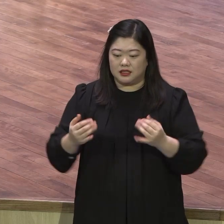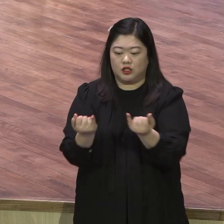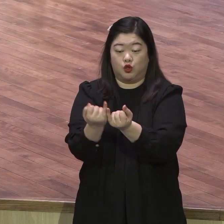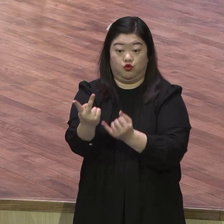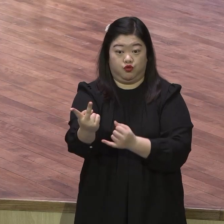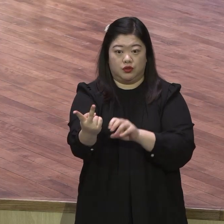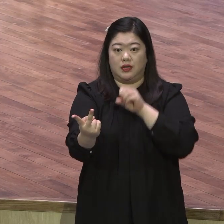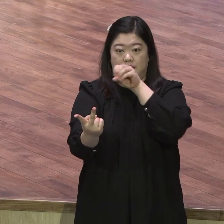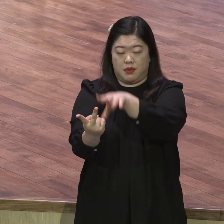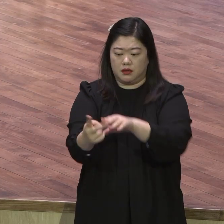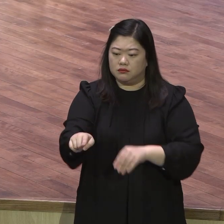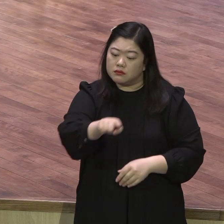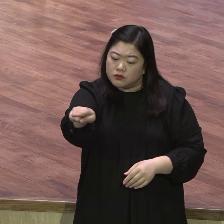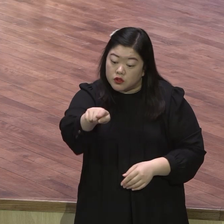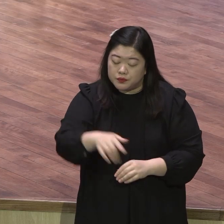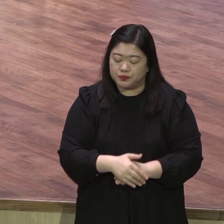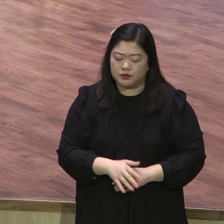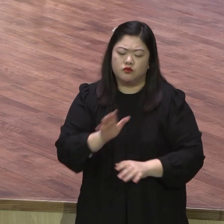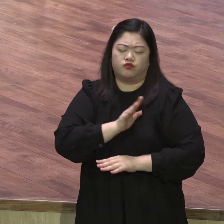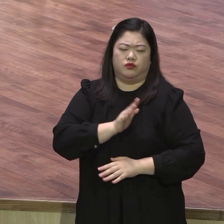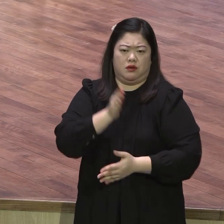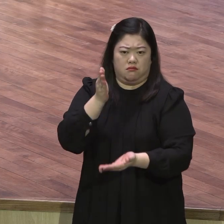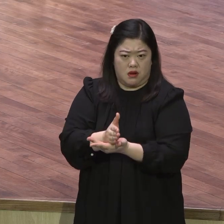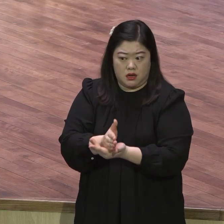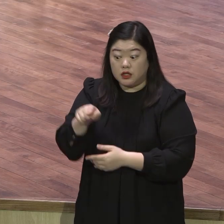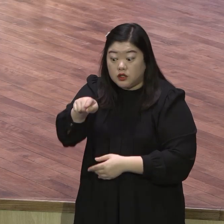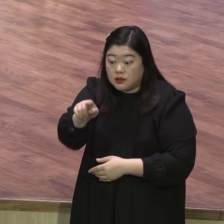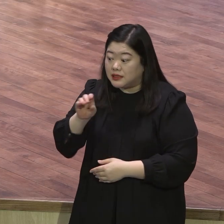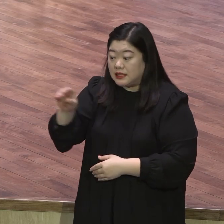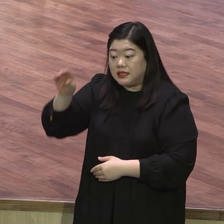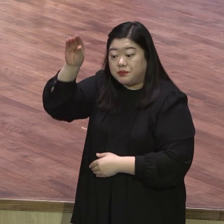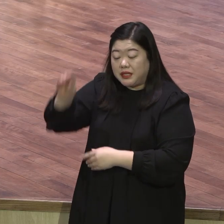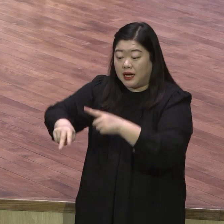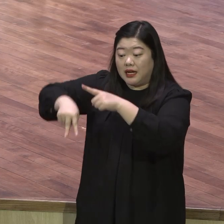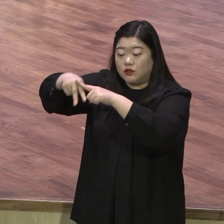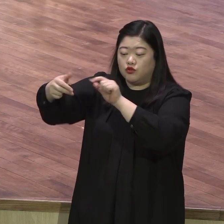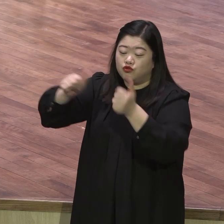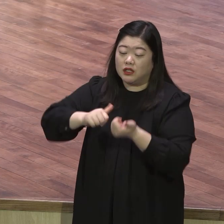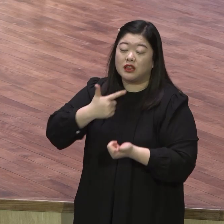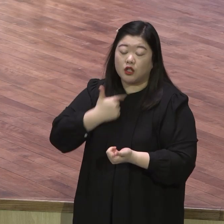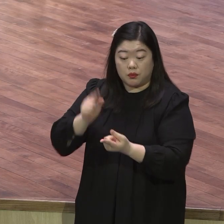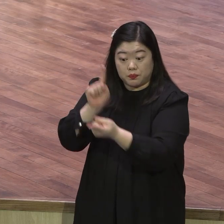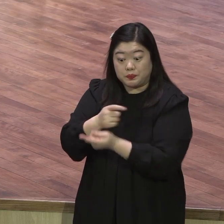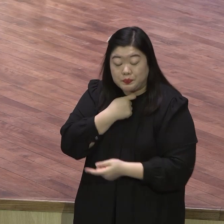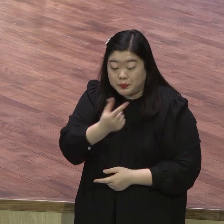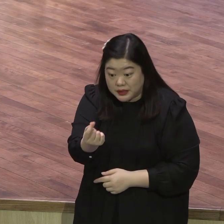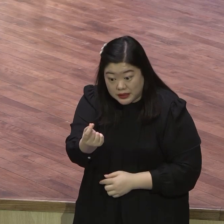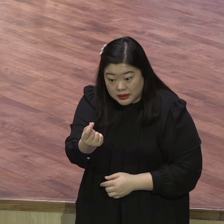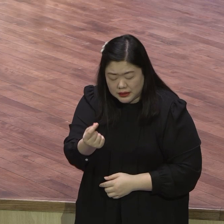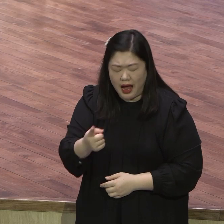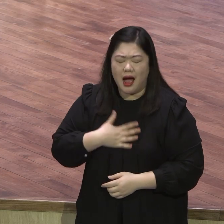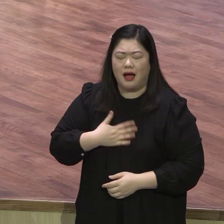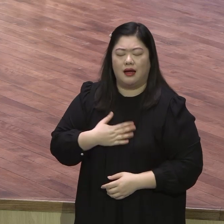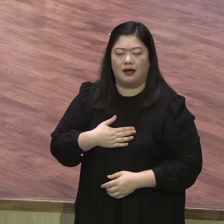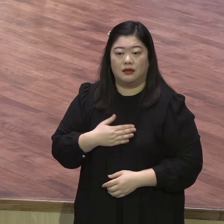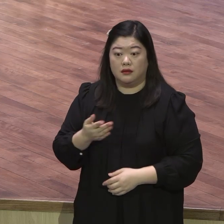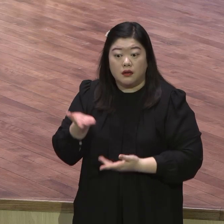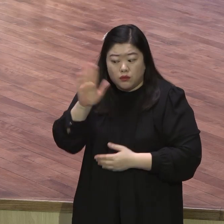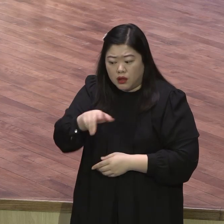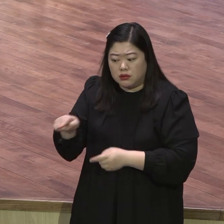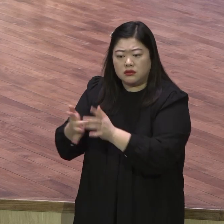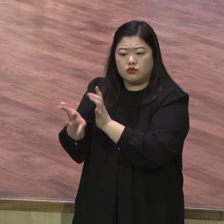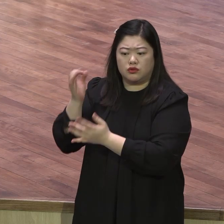너희는 무서워하지 말라. 십자가에 머박해진 예수를 너희가 찾는 줄을 내가 아노라. 그가 여기 계시지